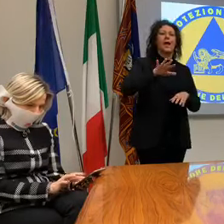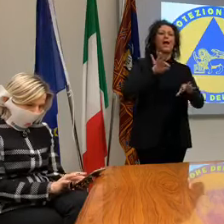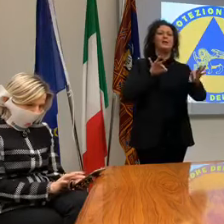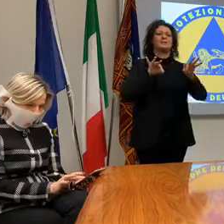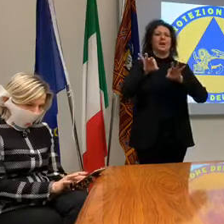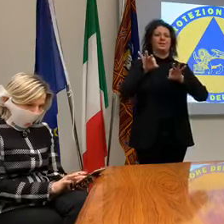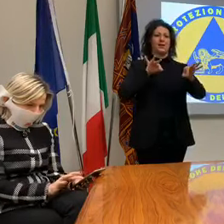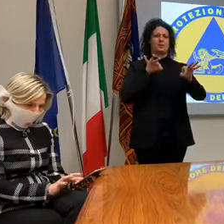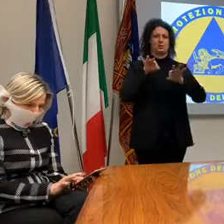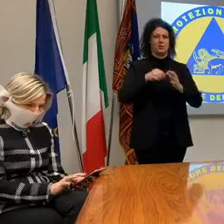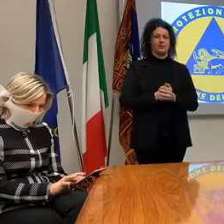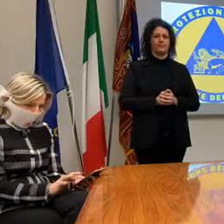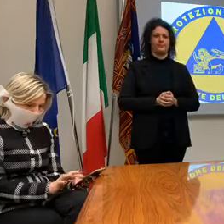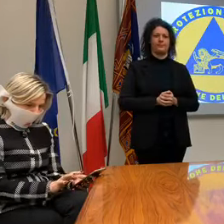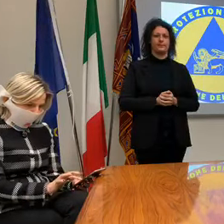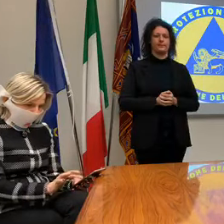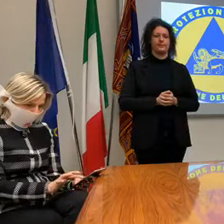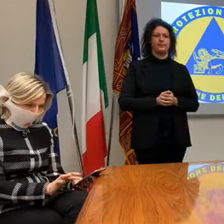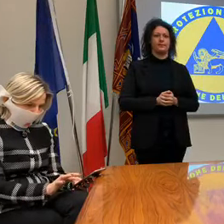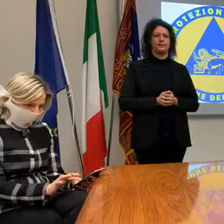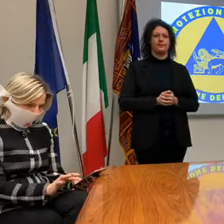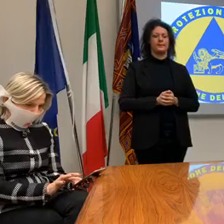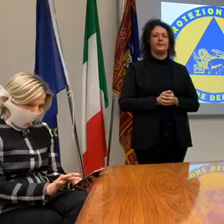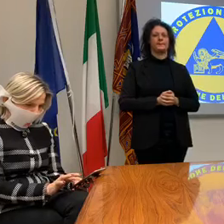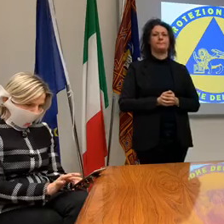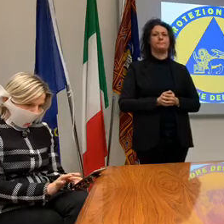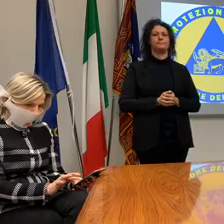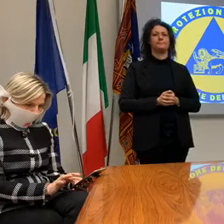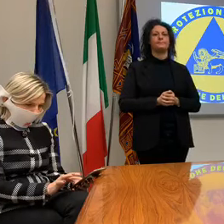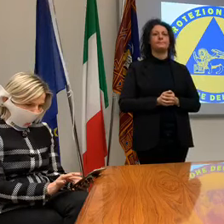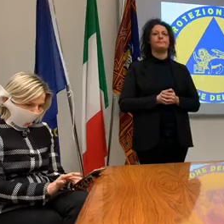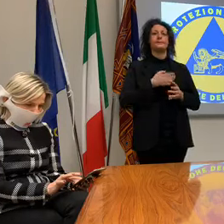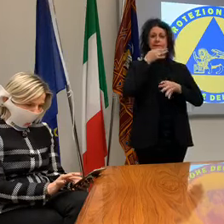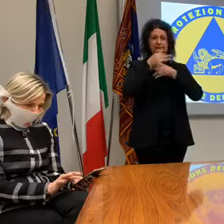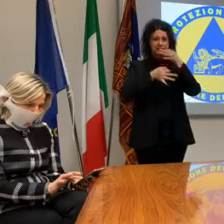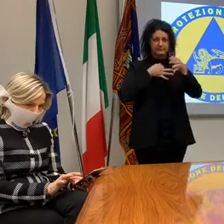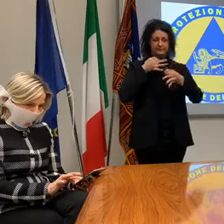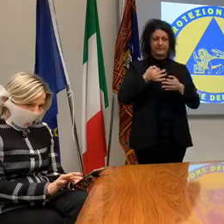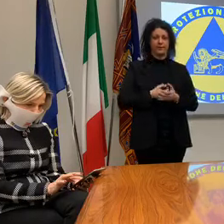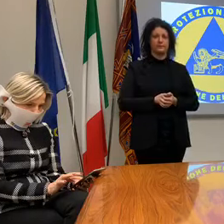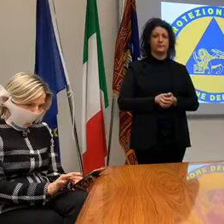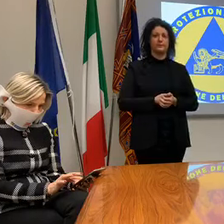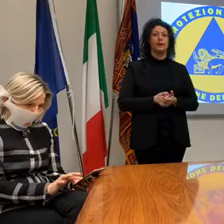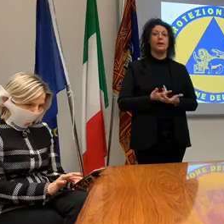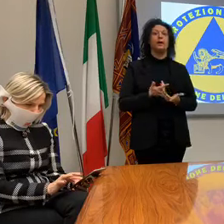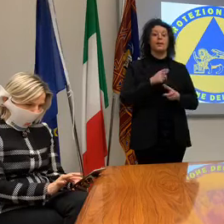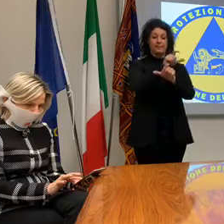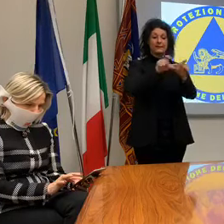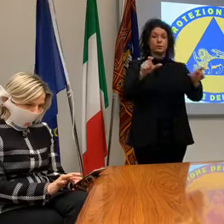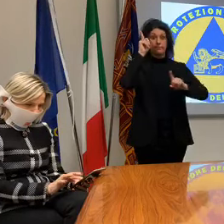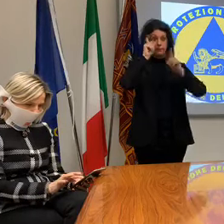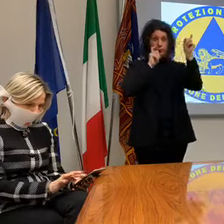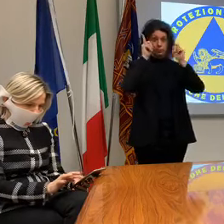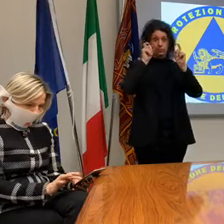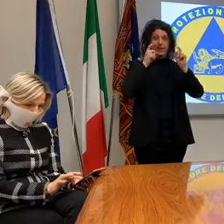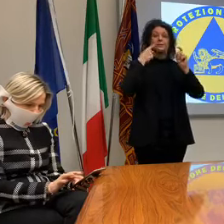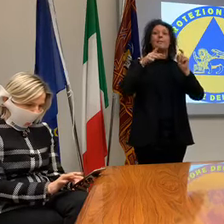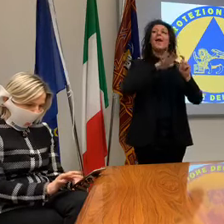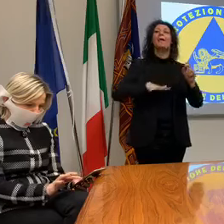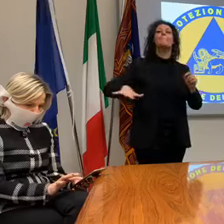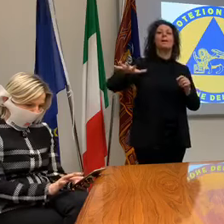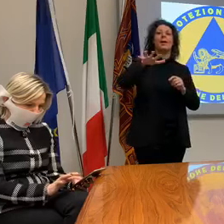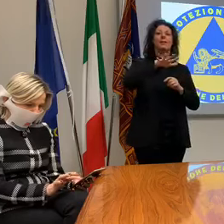strategica. Cioè vuol dire che abbiamo messo il cuore in pace a tutti coloro che sono preoccupati dell'ambiente,